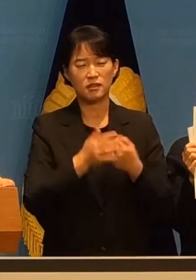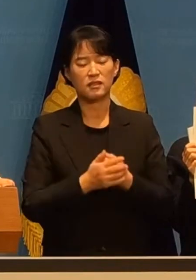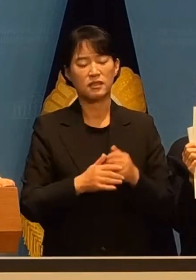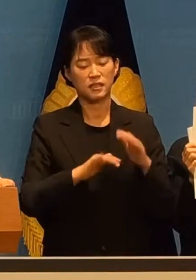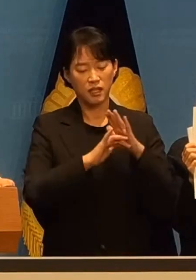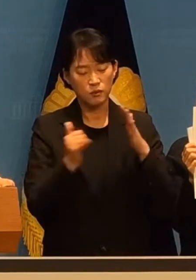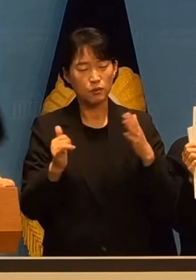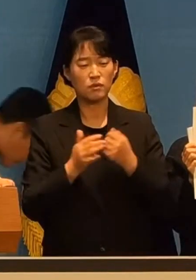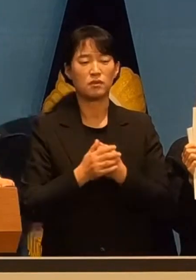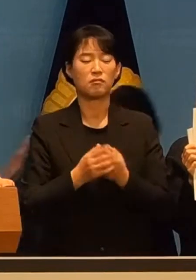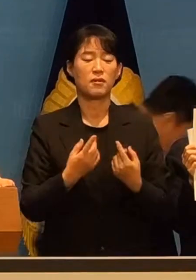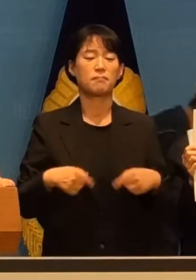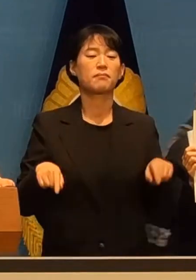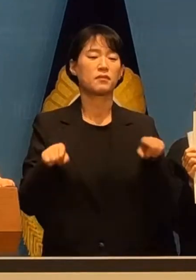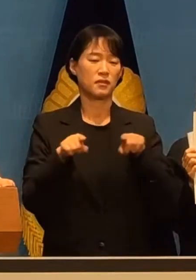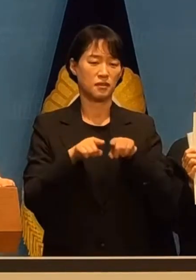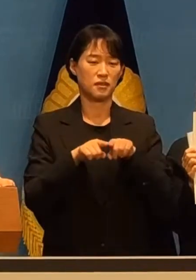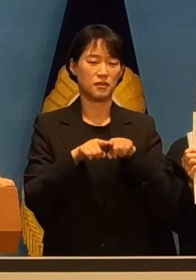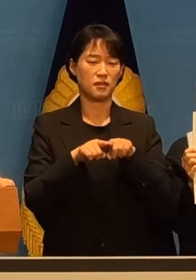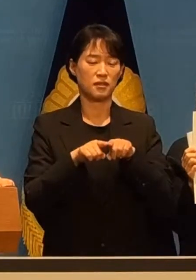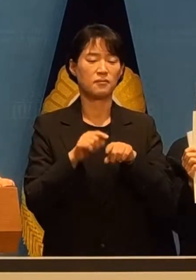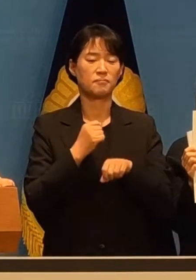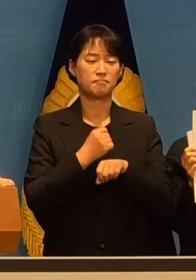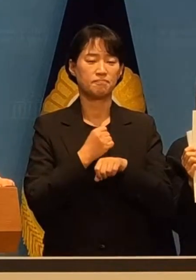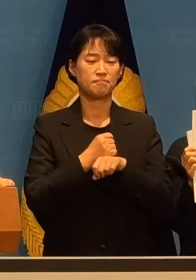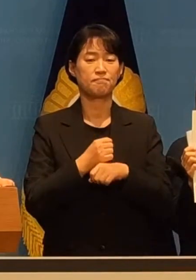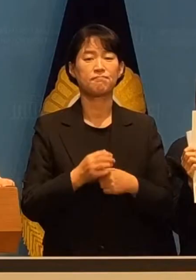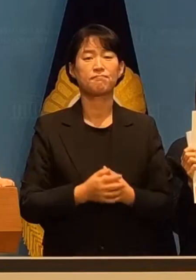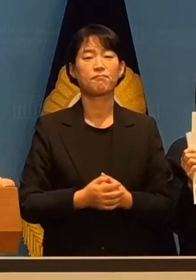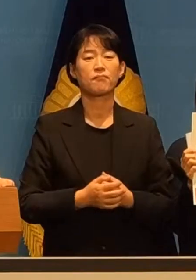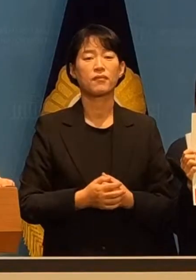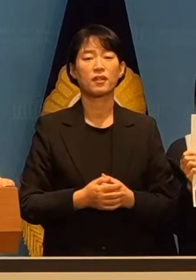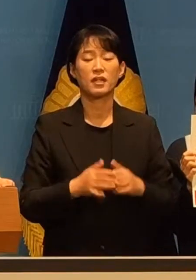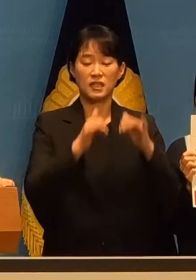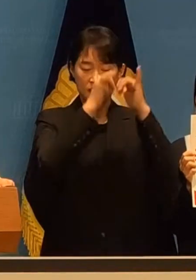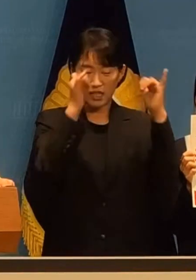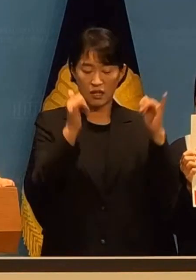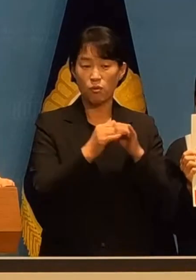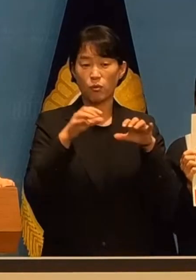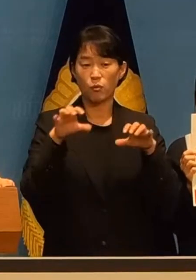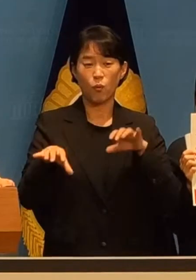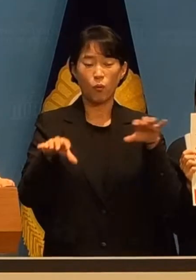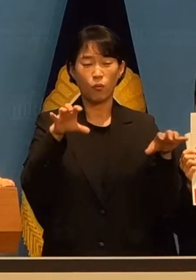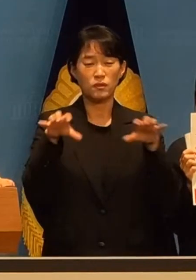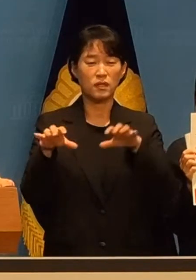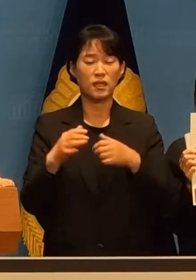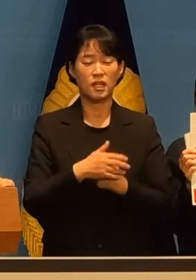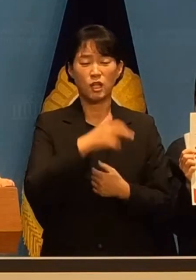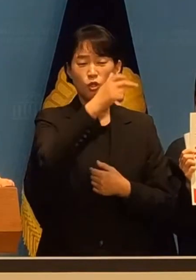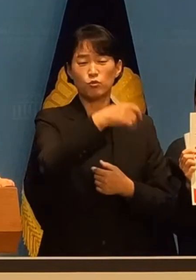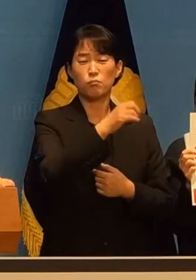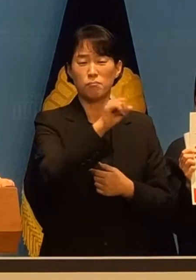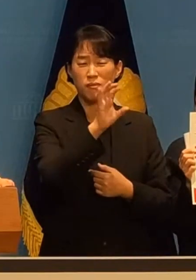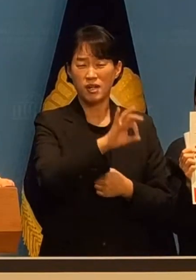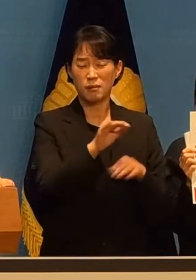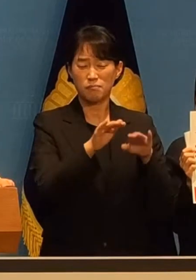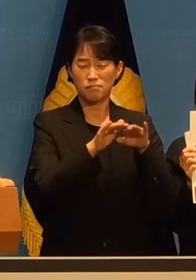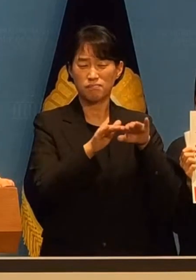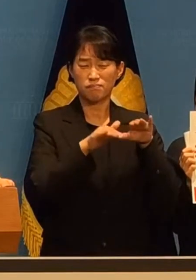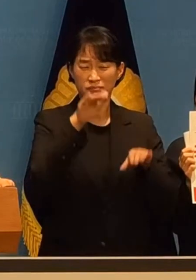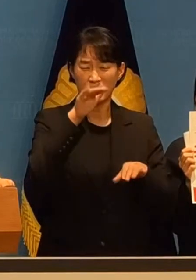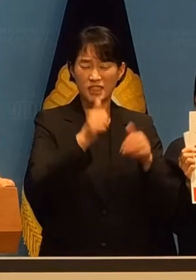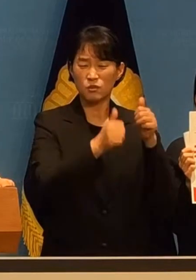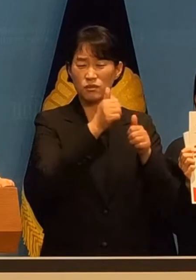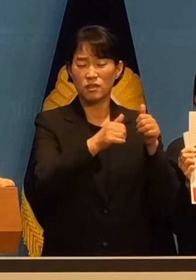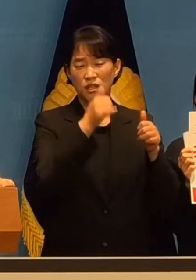유족들과 함께 하겠습니다. 사회 각계각층에 쿠팡의 이러한 불공정 경쟁에 대해서 분노하고